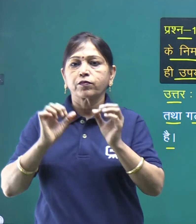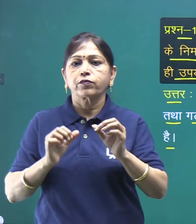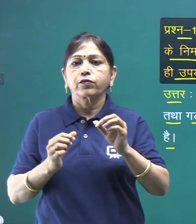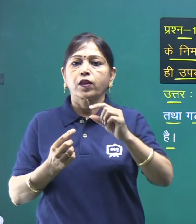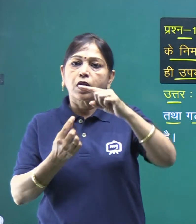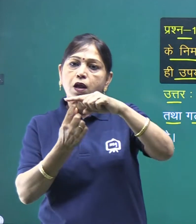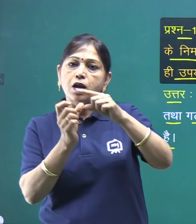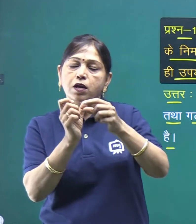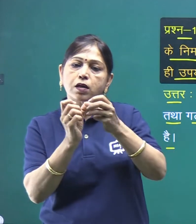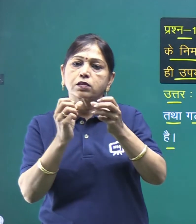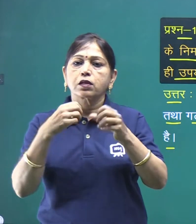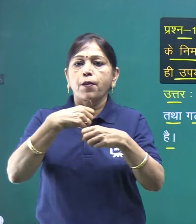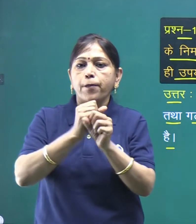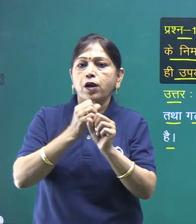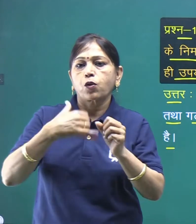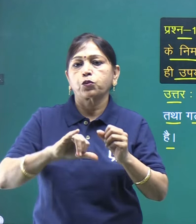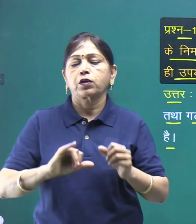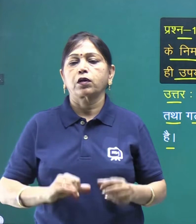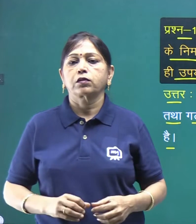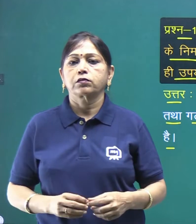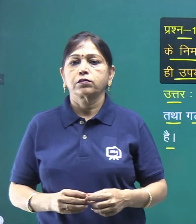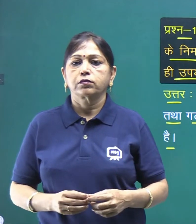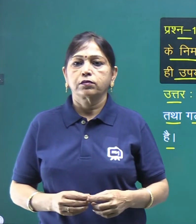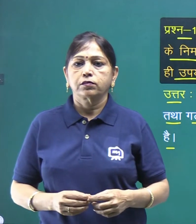टंगस्टन का बना होता है।